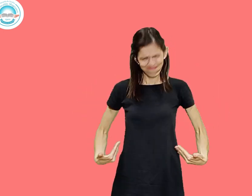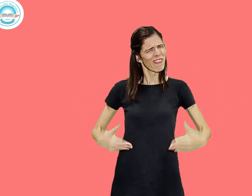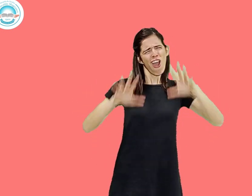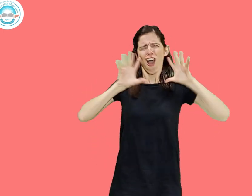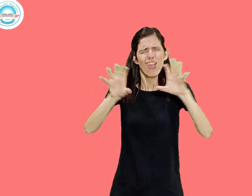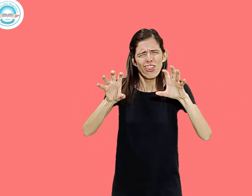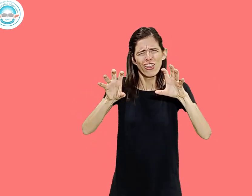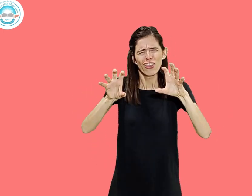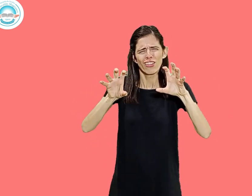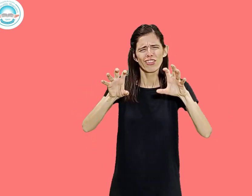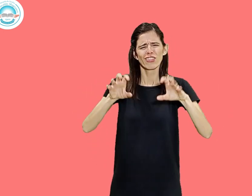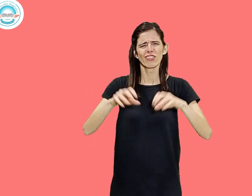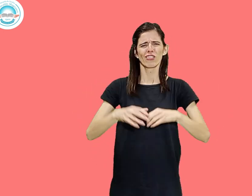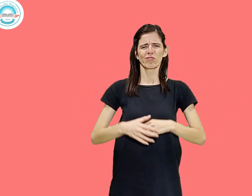ser una tonta de